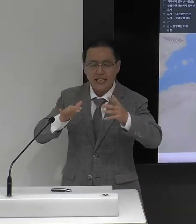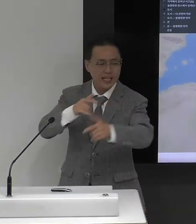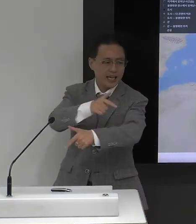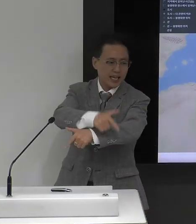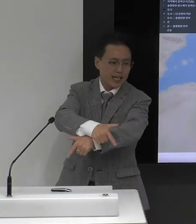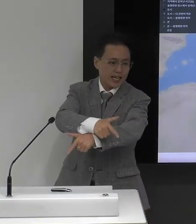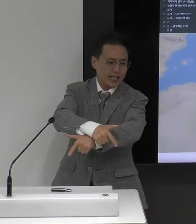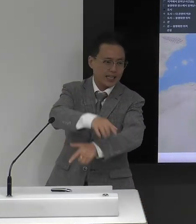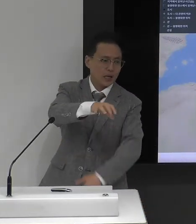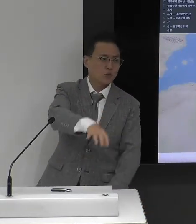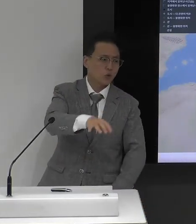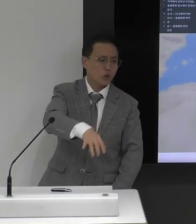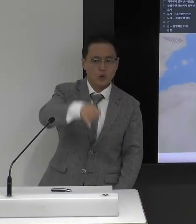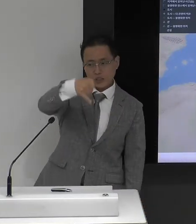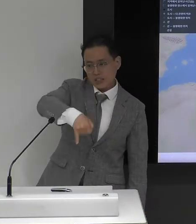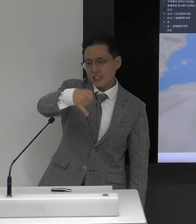이스라엘의 남쪽 끝이에요.